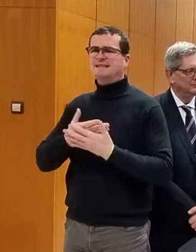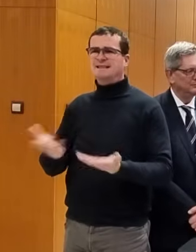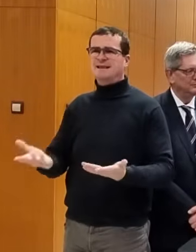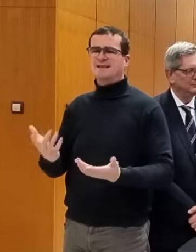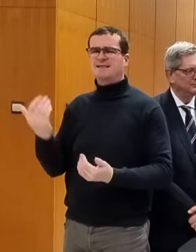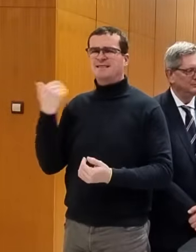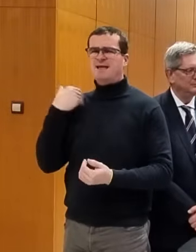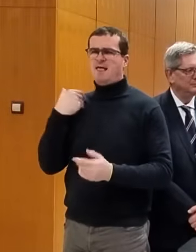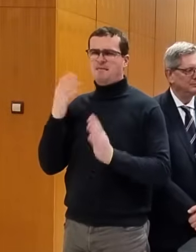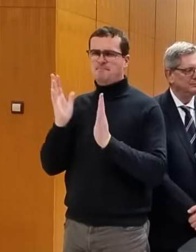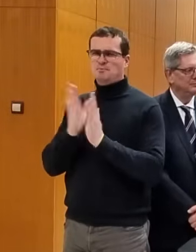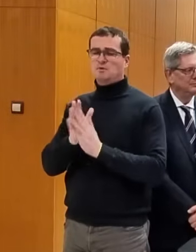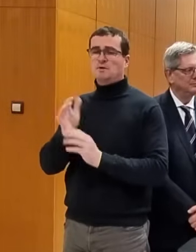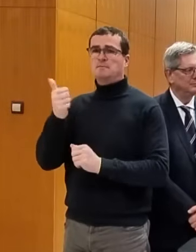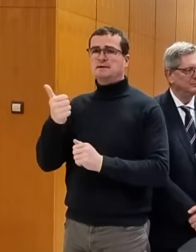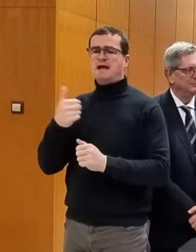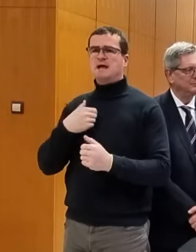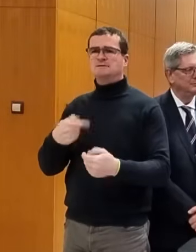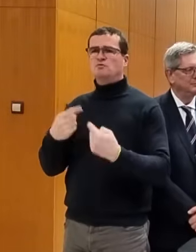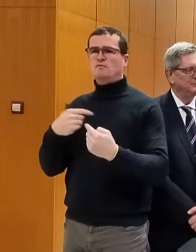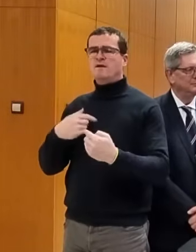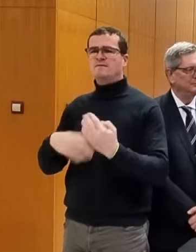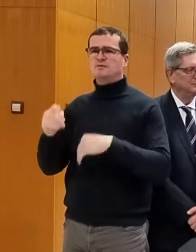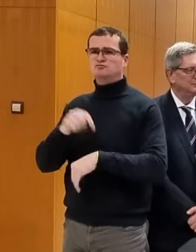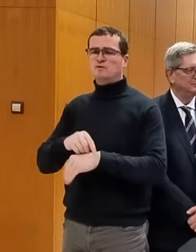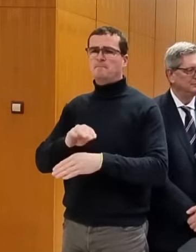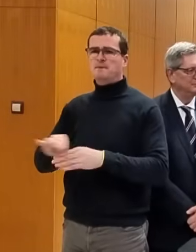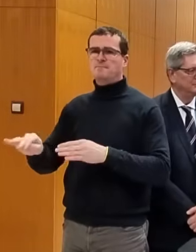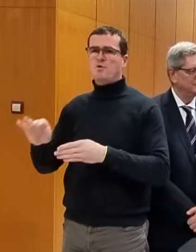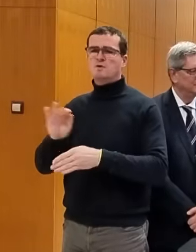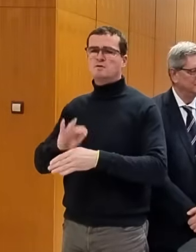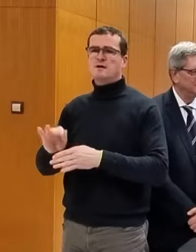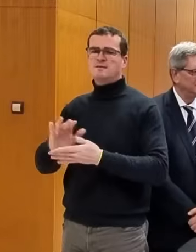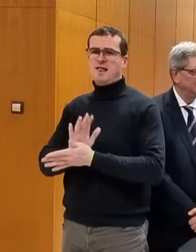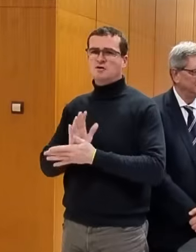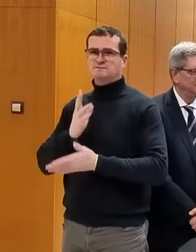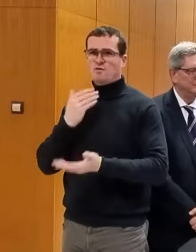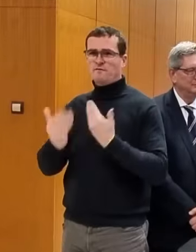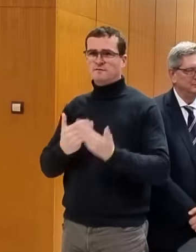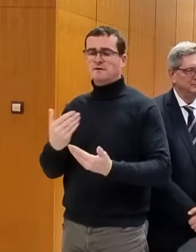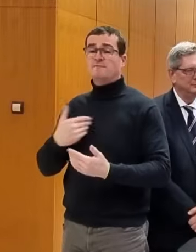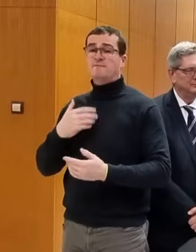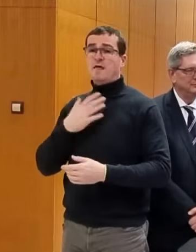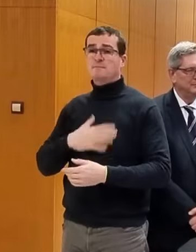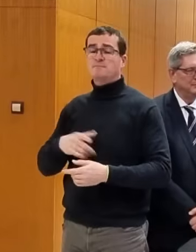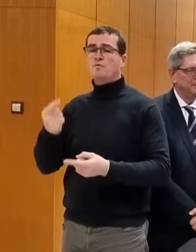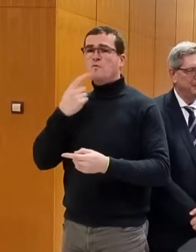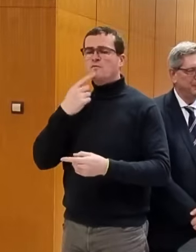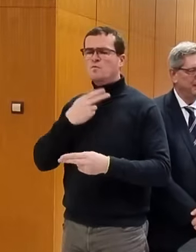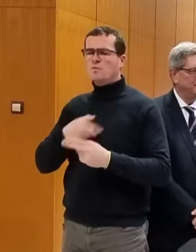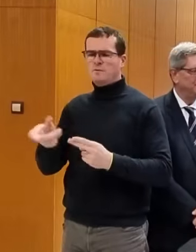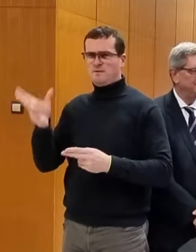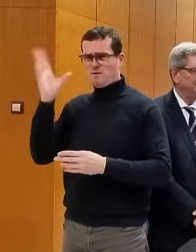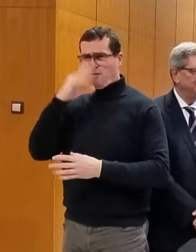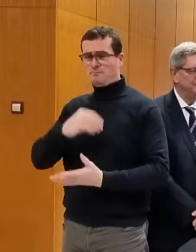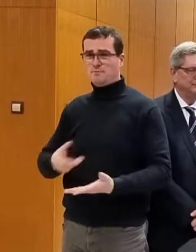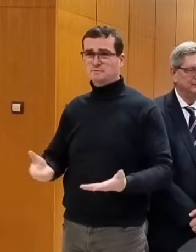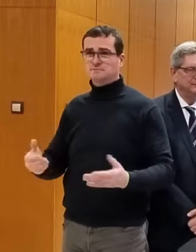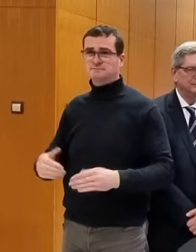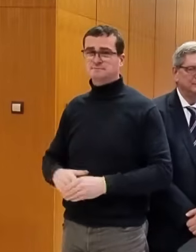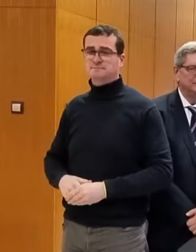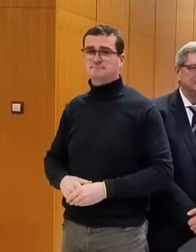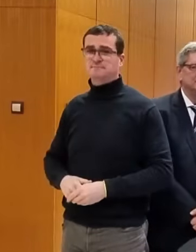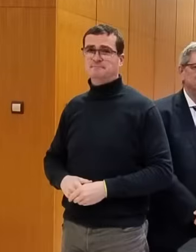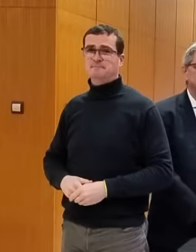naozaj neklamte, pretože raz si to môžeme konfrontovať, keby viacej času mimo tlačovej konferencie, môžeme si to konfrontovať. A to, čo hovoríte, je absolútne nepravda. Je.